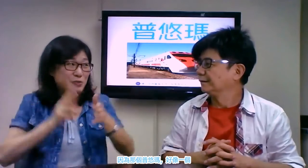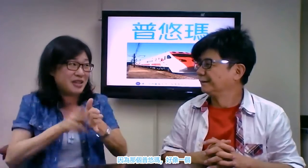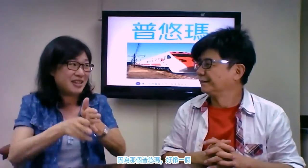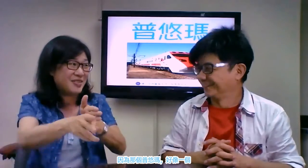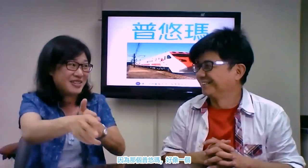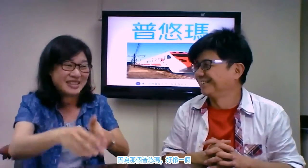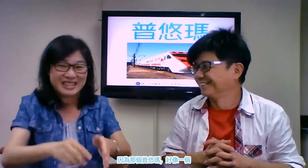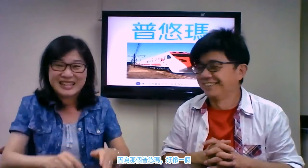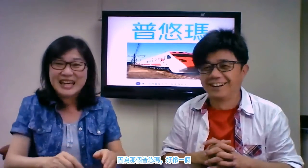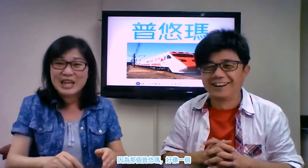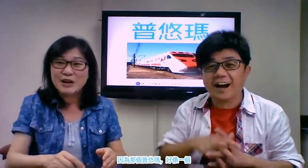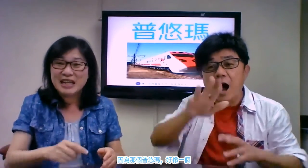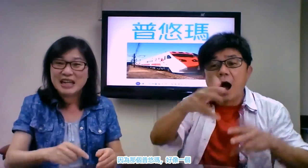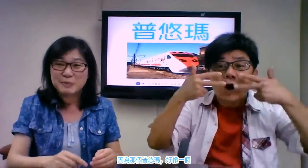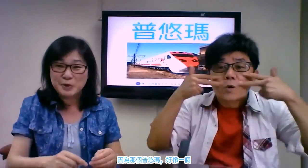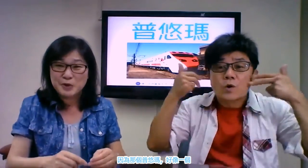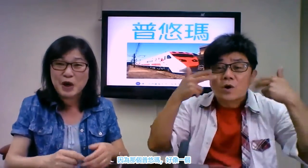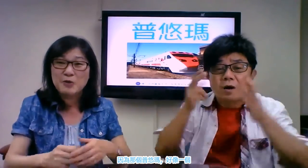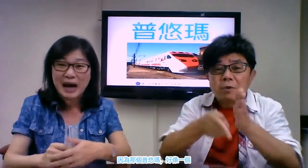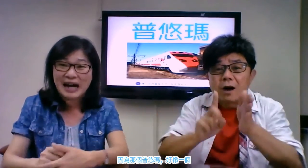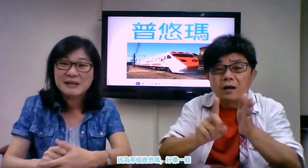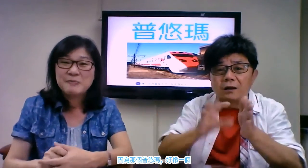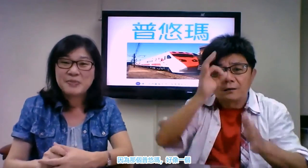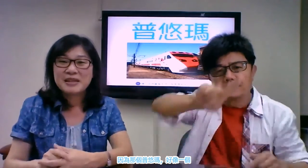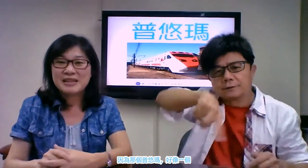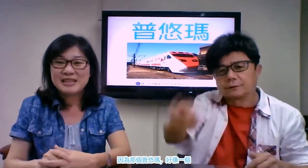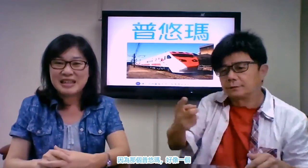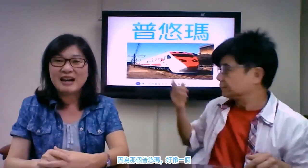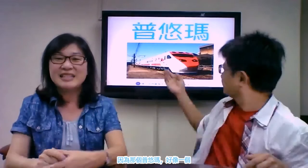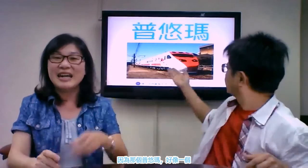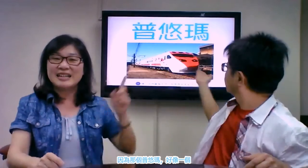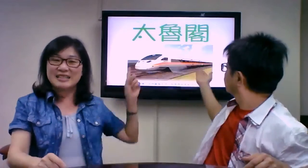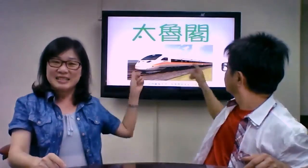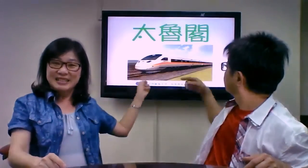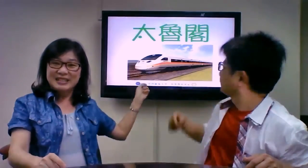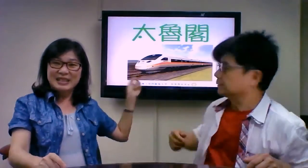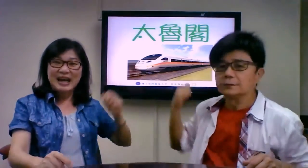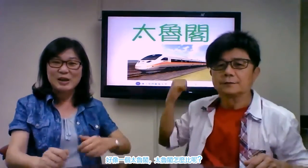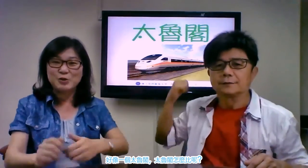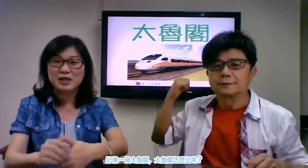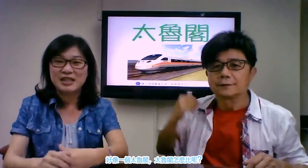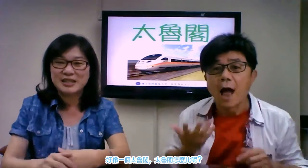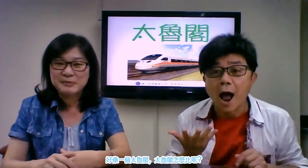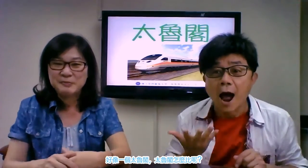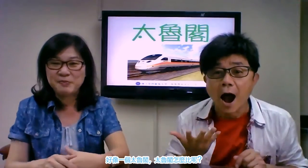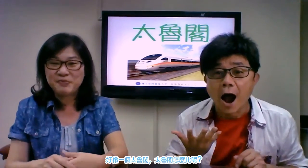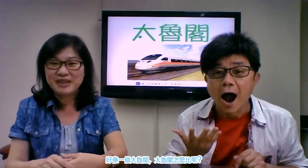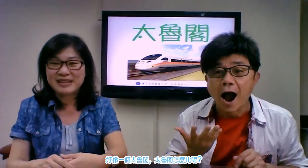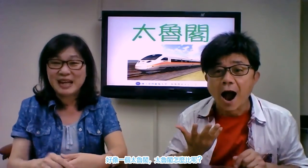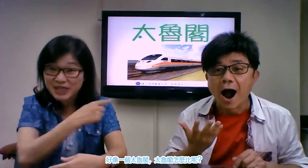的火车，因为那个普悠玛。你好，下一个泰鲁格，泰鲁格怎